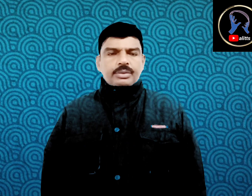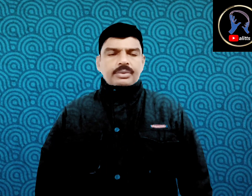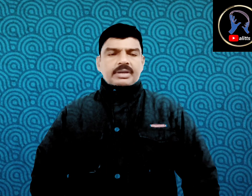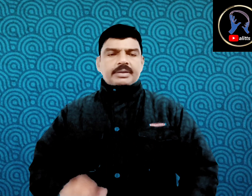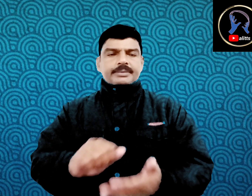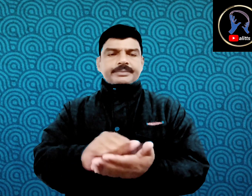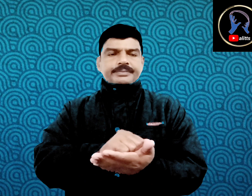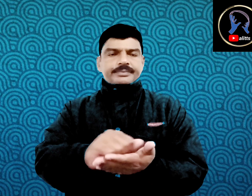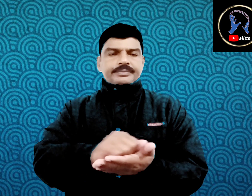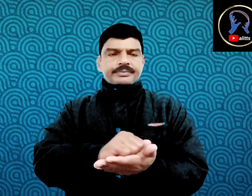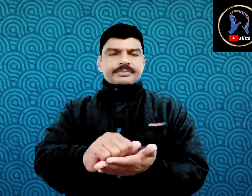धोना